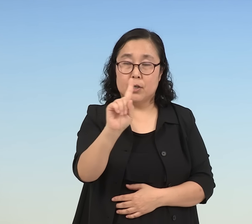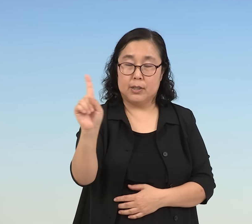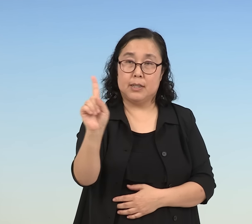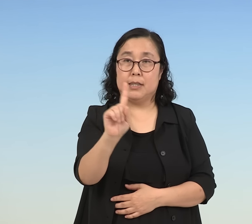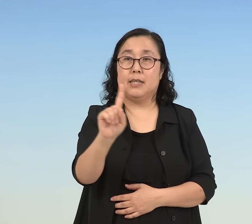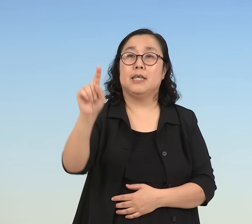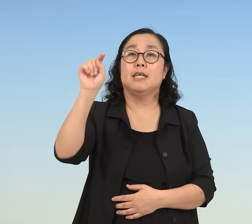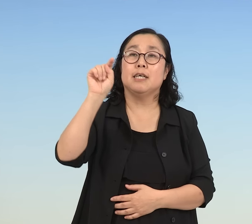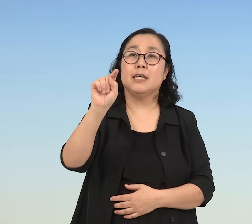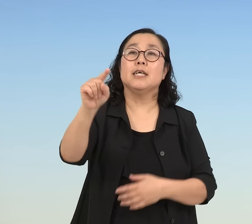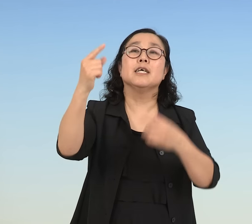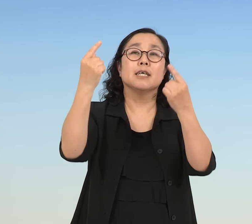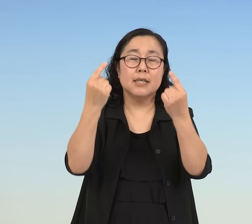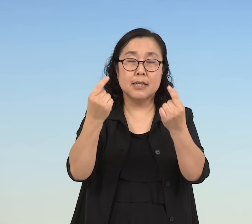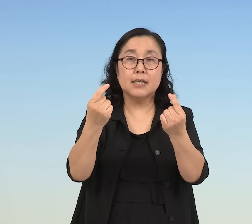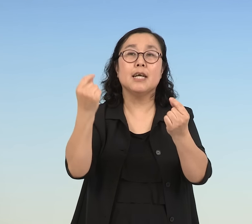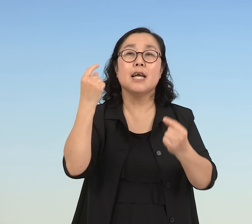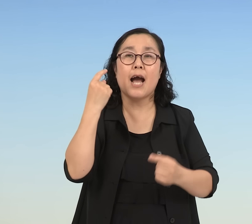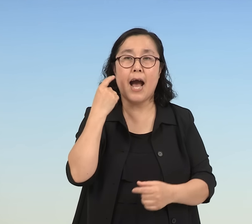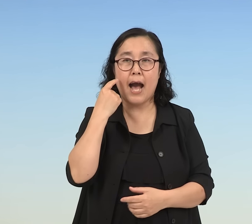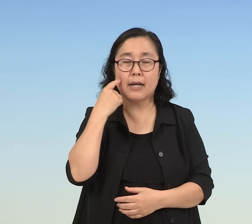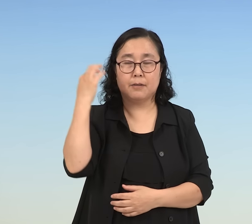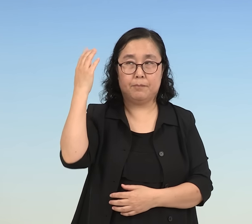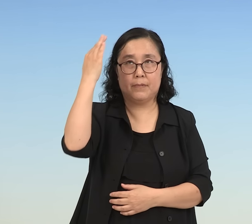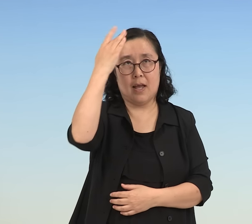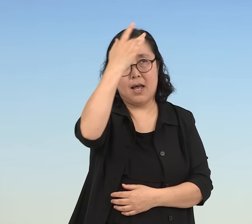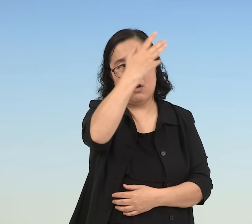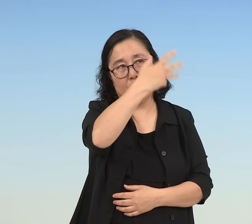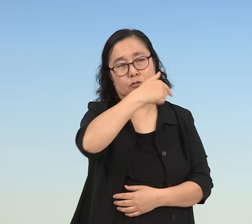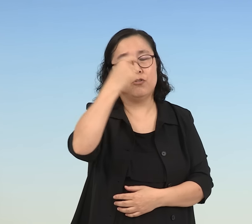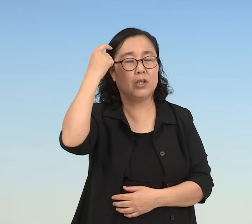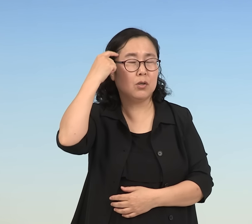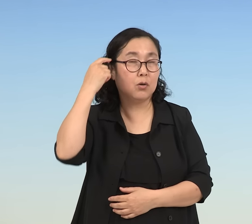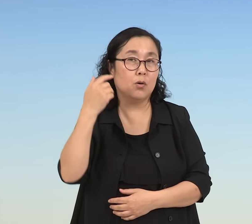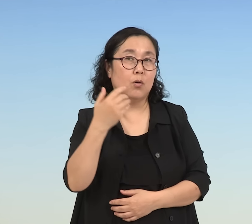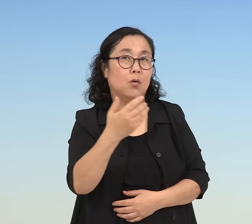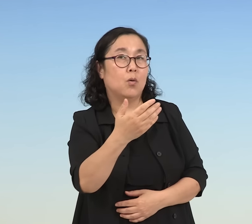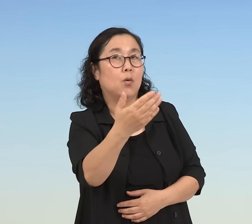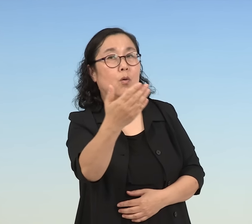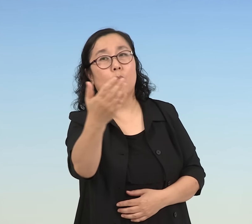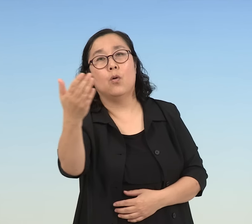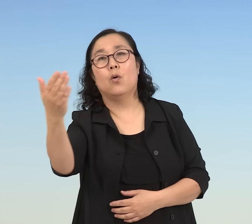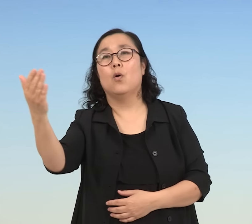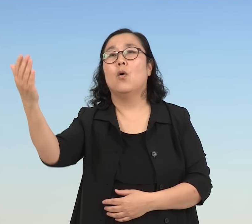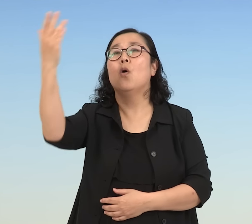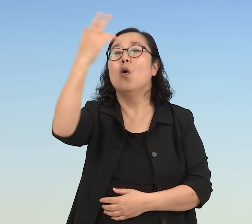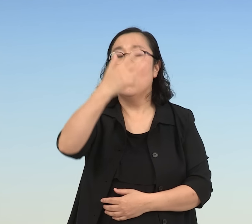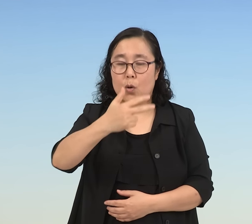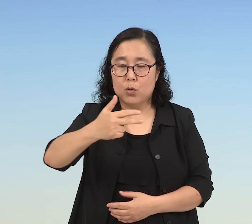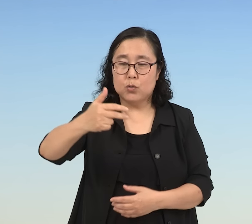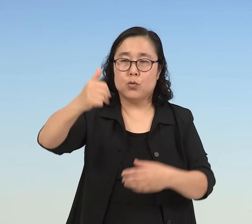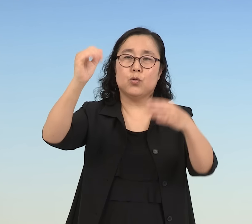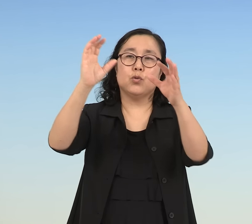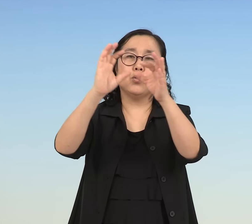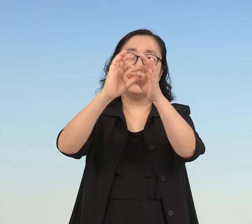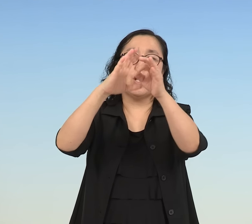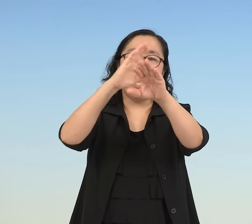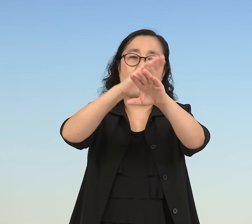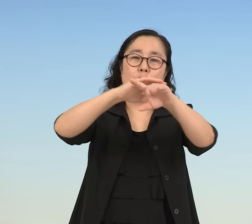아름다운지요. 어찌 그리 아름다운지요. 여러분 우리에게 이 감격이 있습니까? 주의